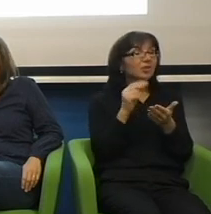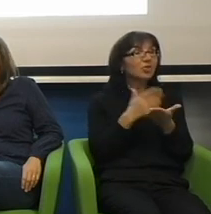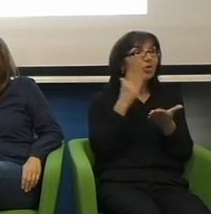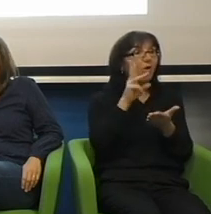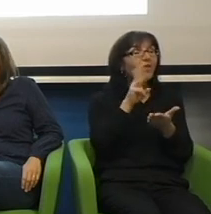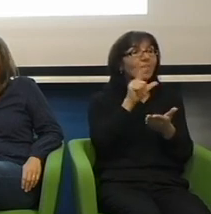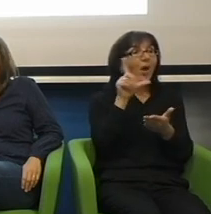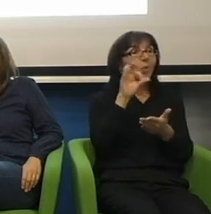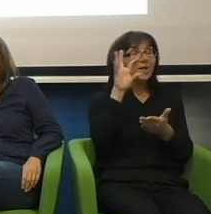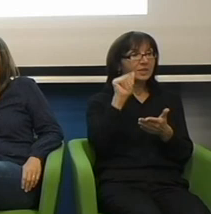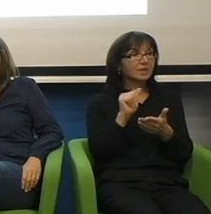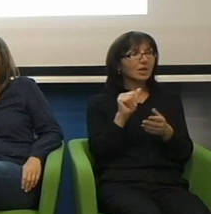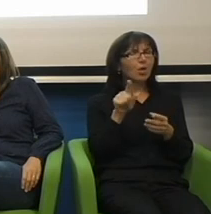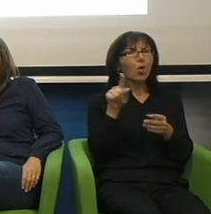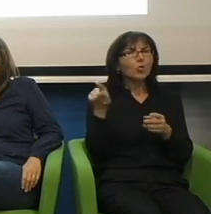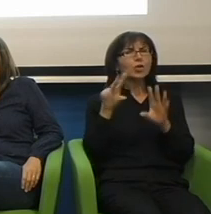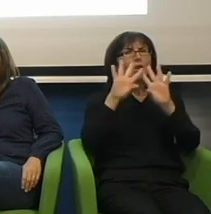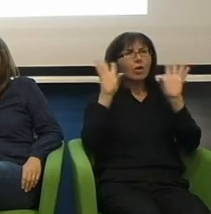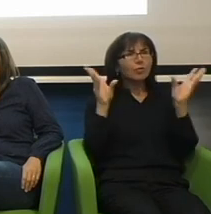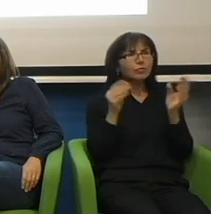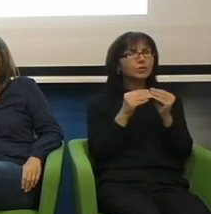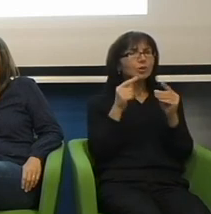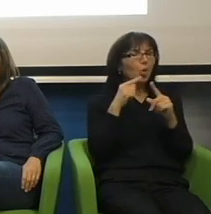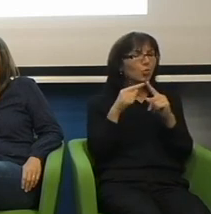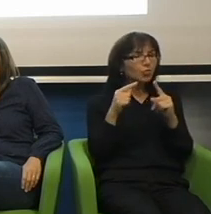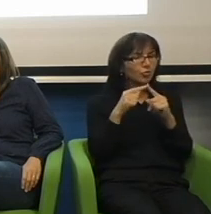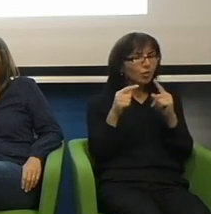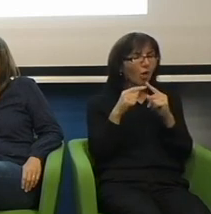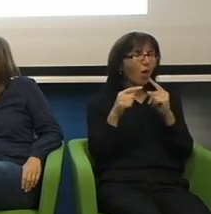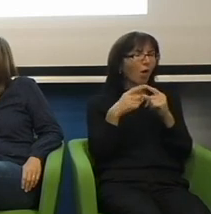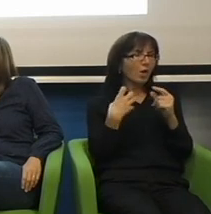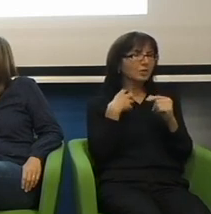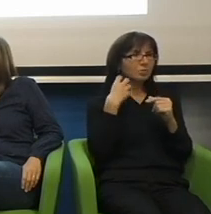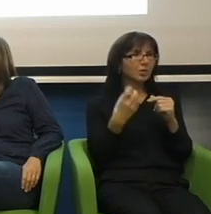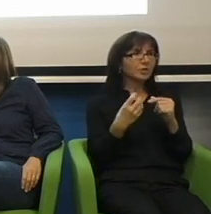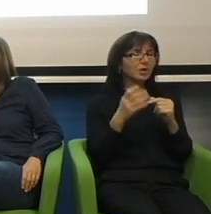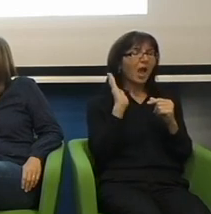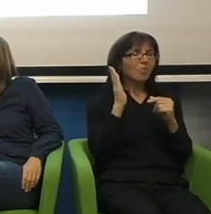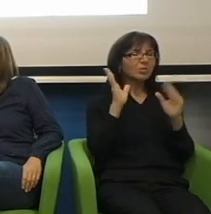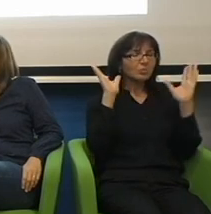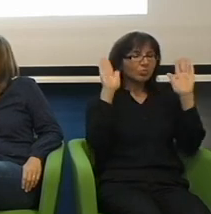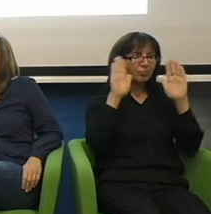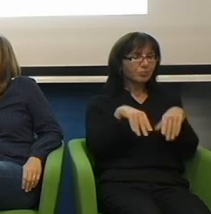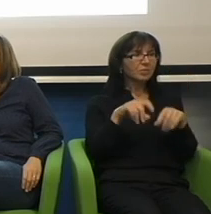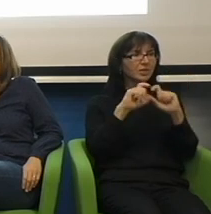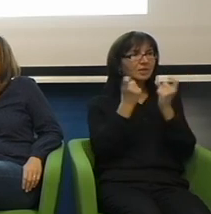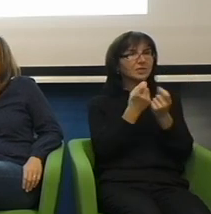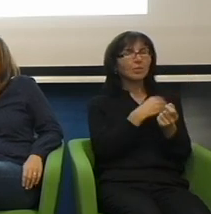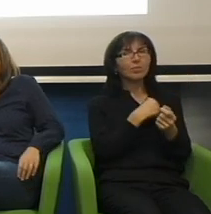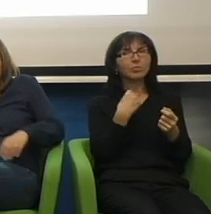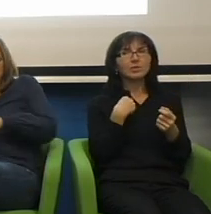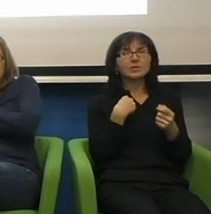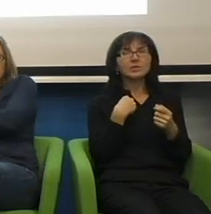czy tylko... Oni wszyscy jakby troszeczkę lepiej materialnie stanęli na chwilę. Ale potem padli jak cała Polska. Właśnie, bo tu